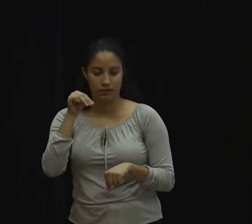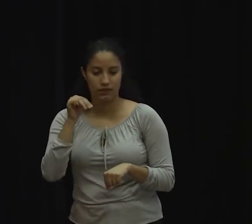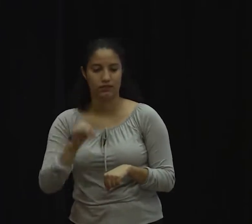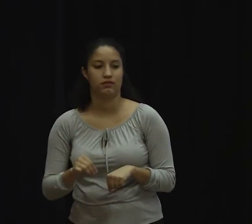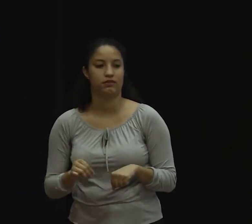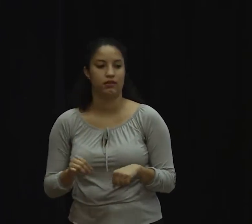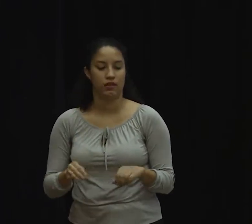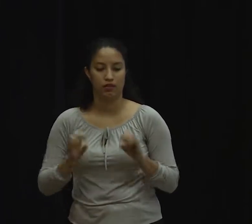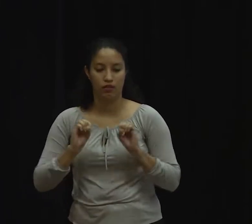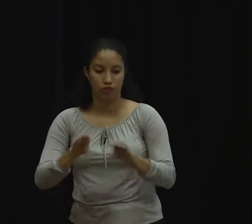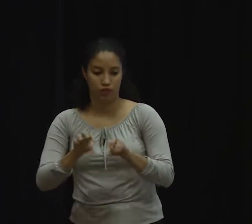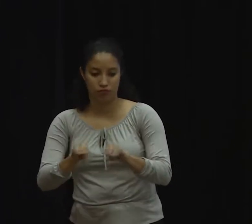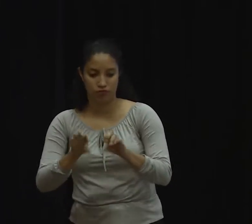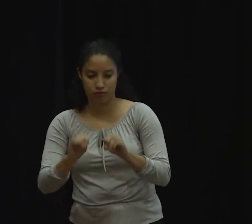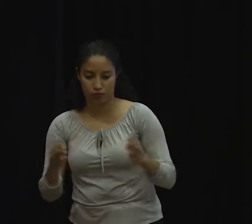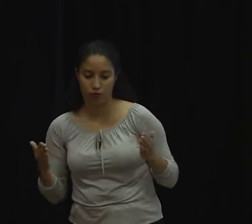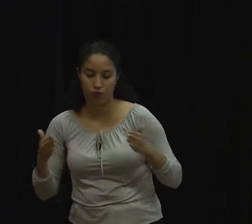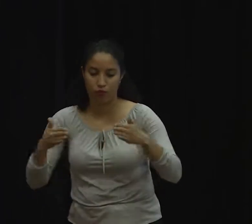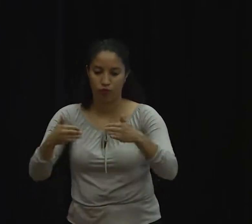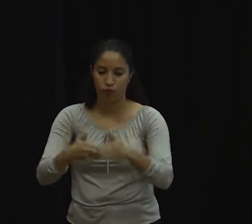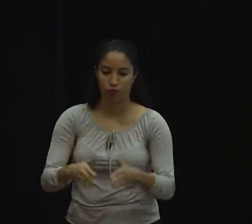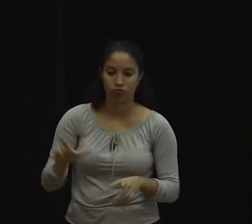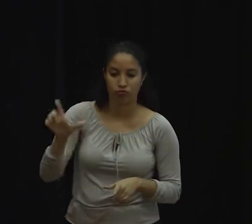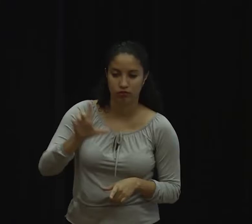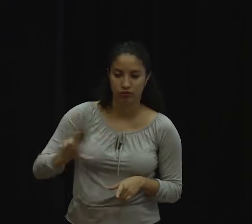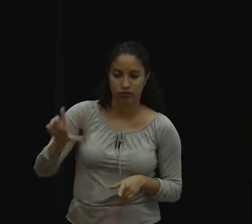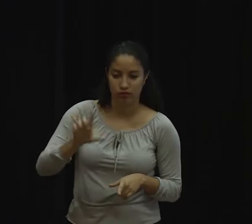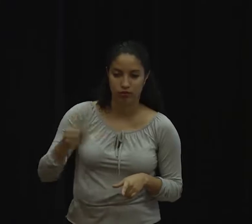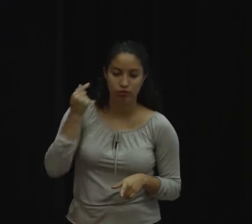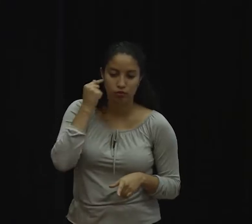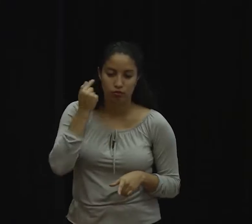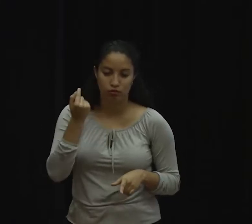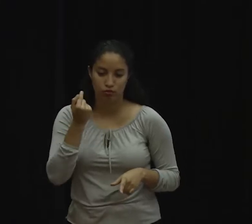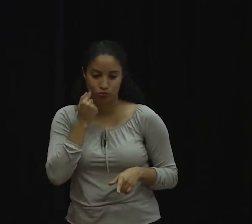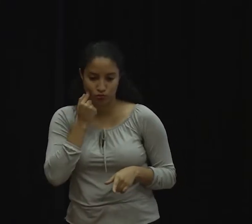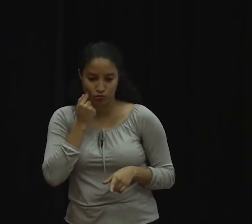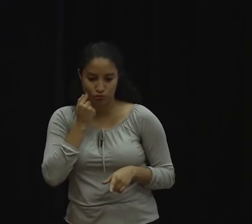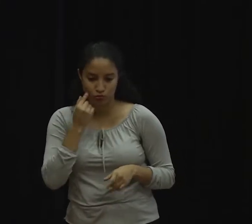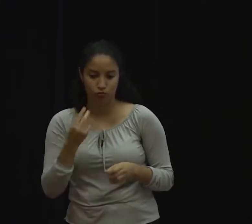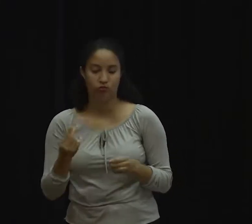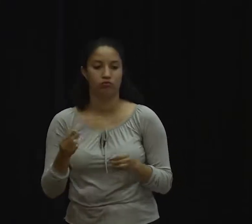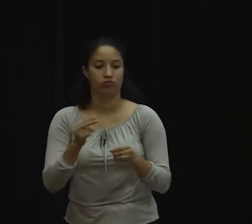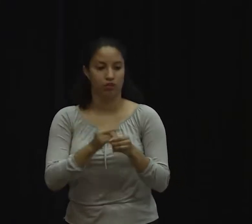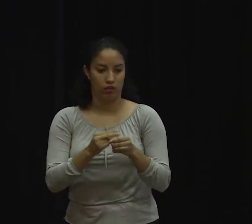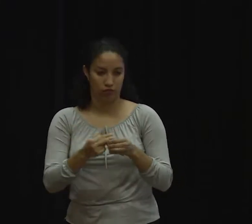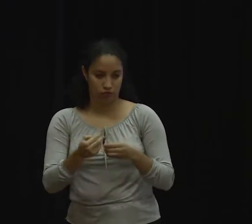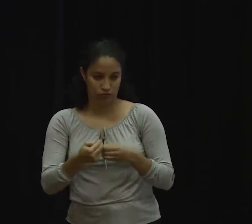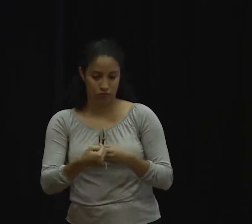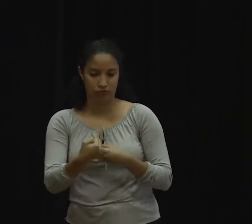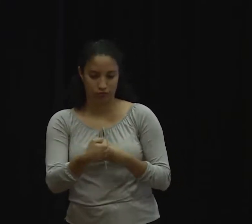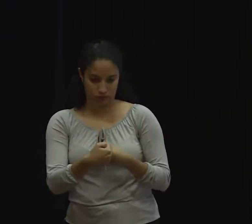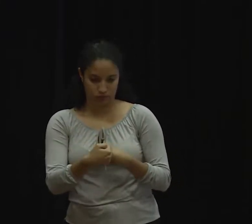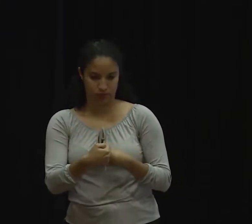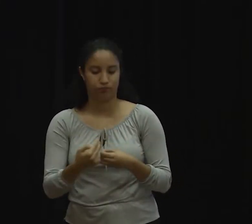É mestre em Educação de Surdos com foco em Literatura Surda, pela